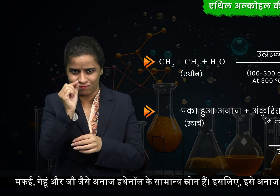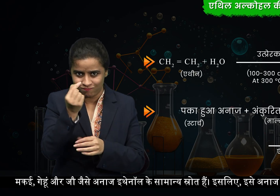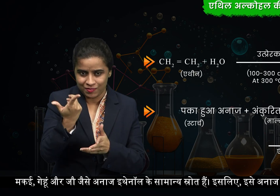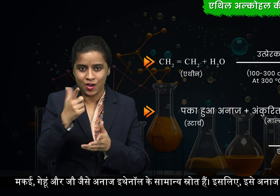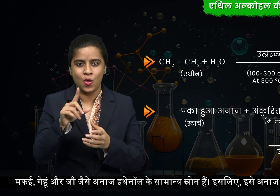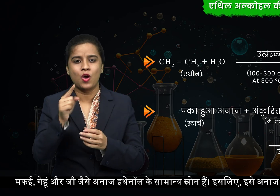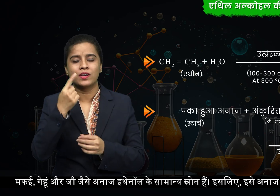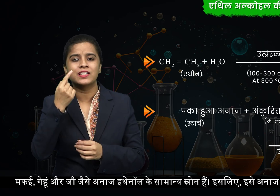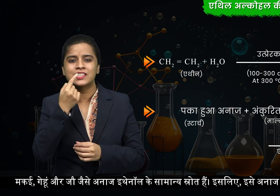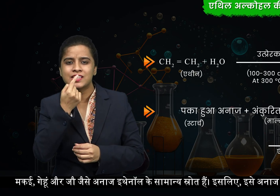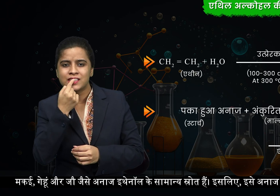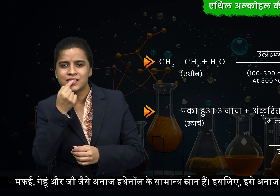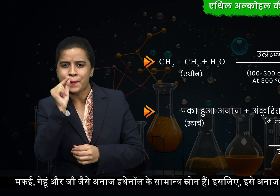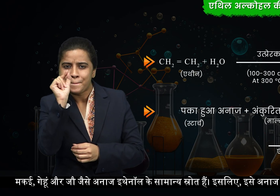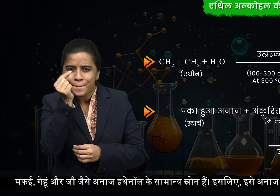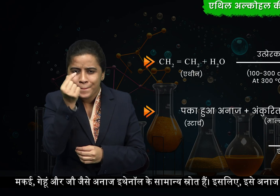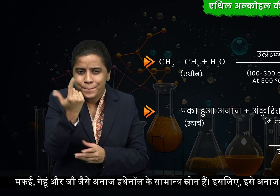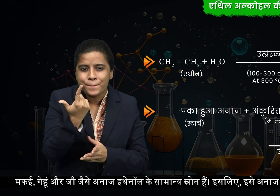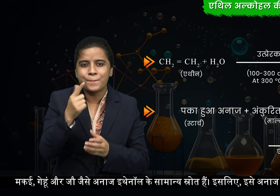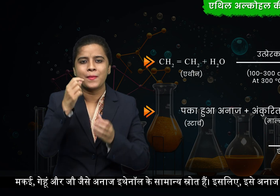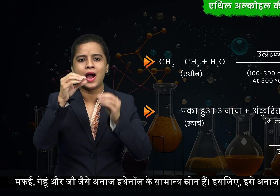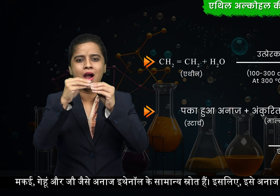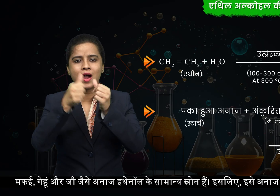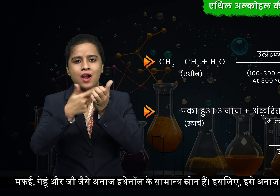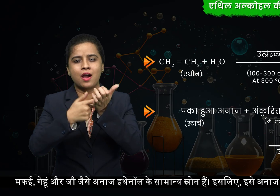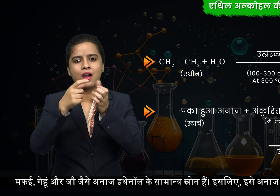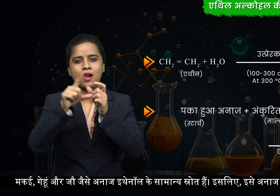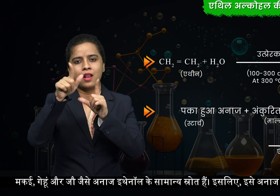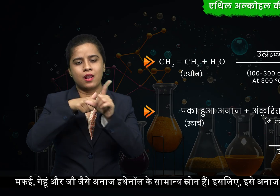अनाज इथेनॉल के सामान्य स्रोत हैं।